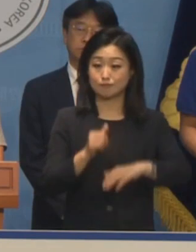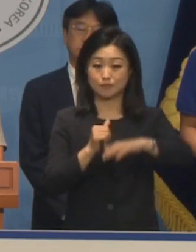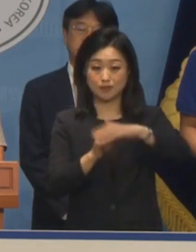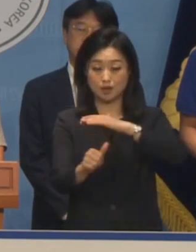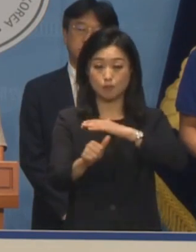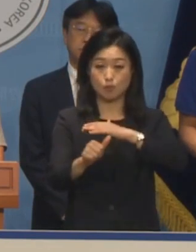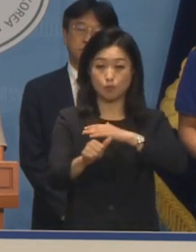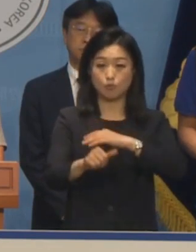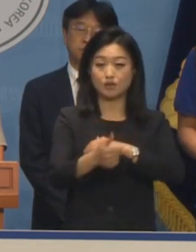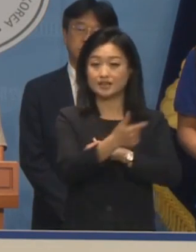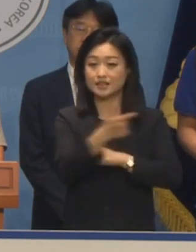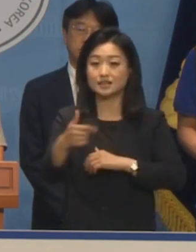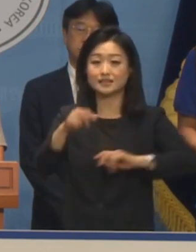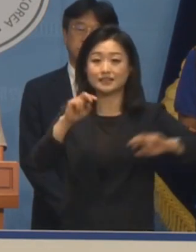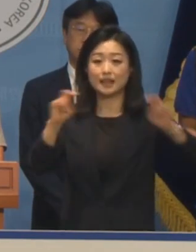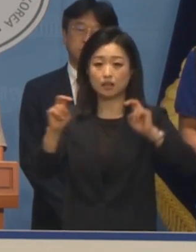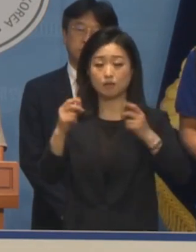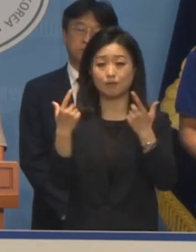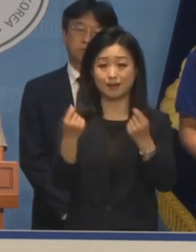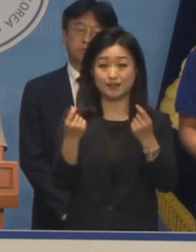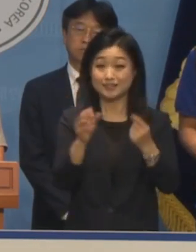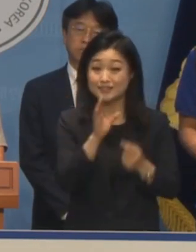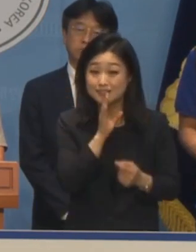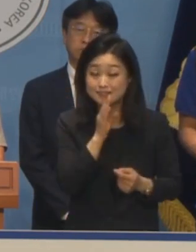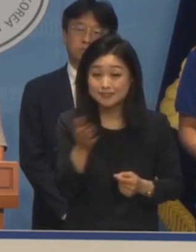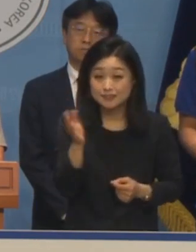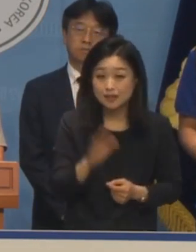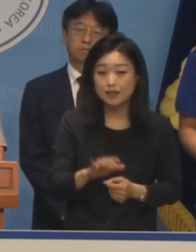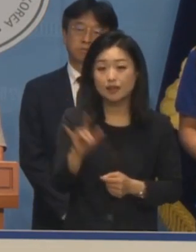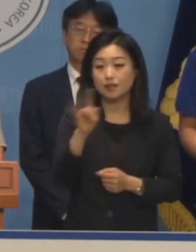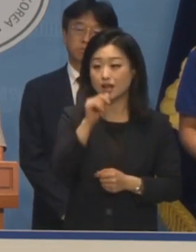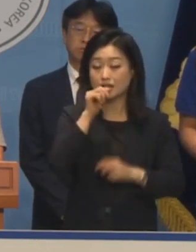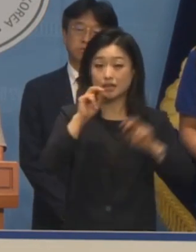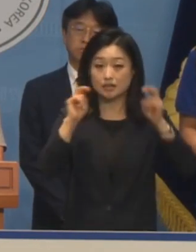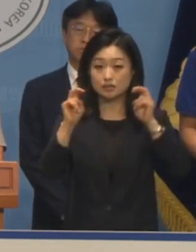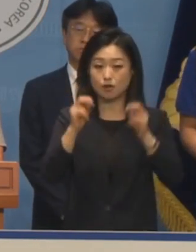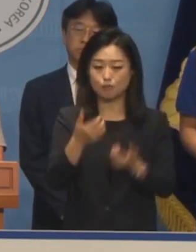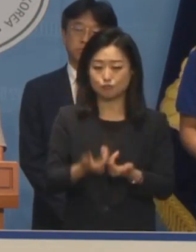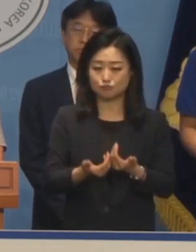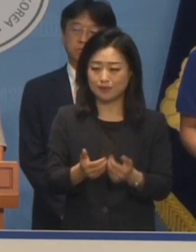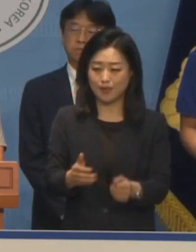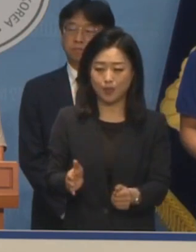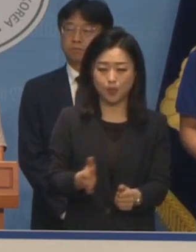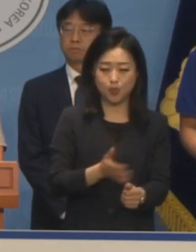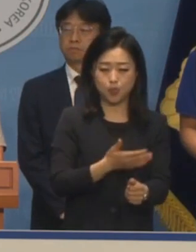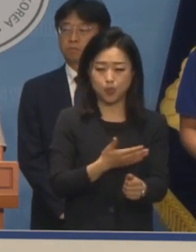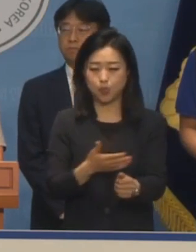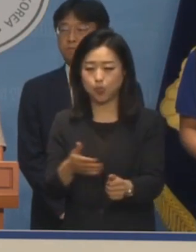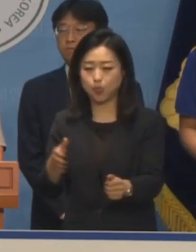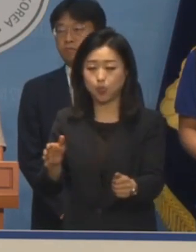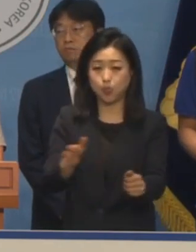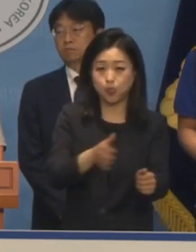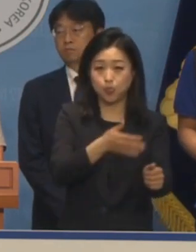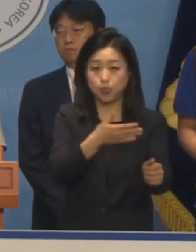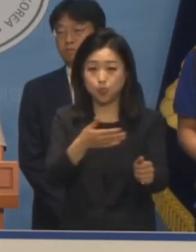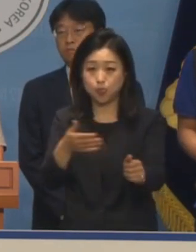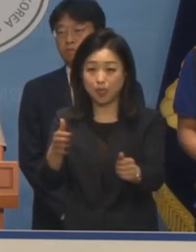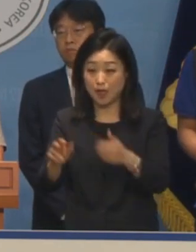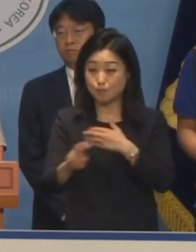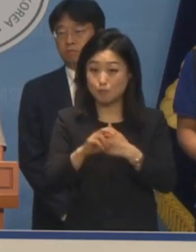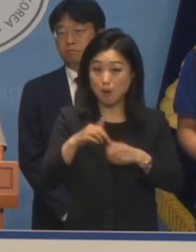태도일 것입니다 하지만 현대제철은 다시 분쟁과 등을 기며 법 파괴는 은폐를